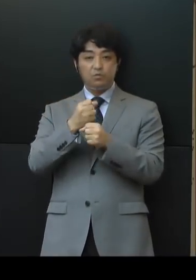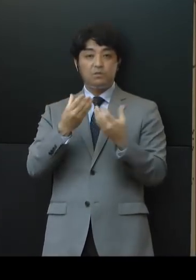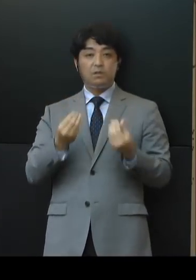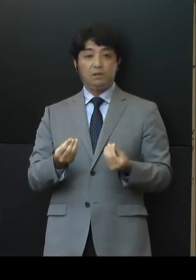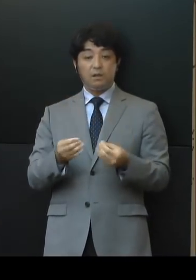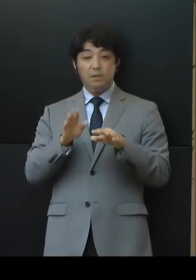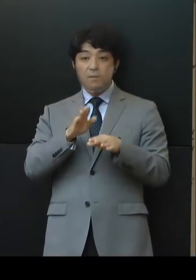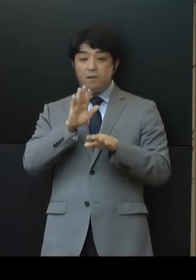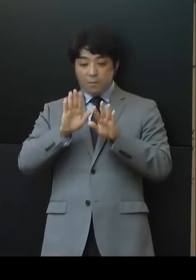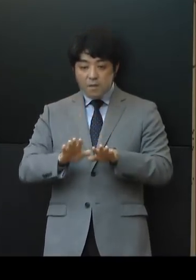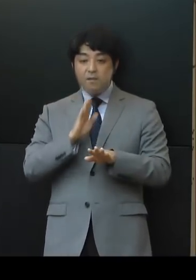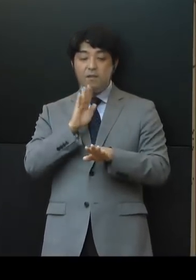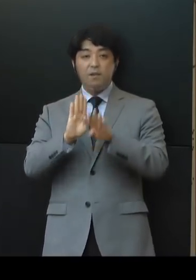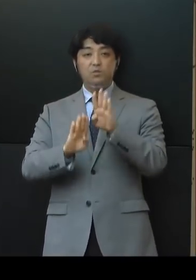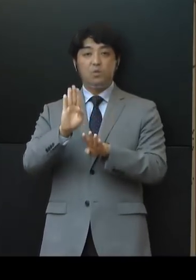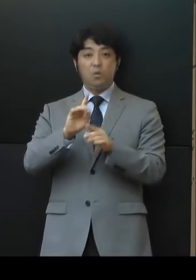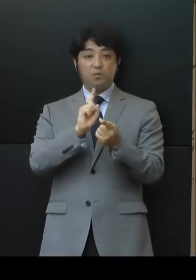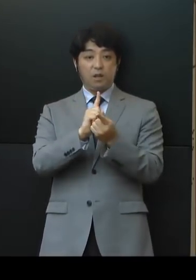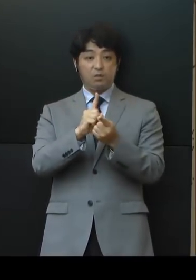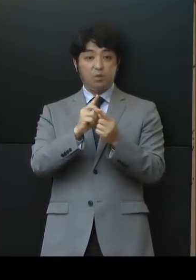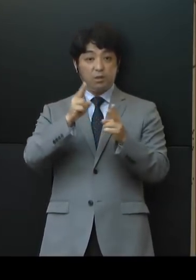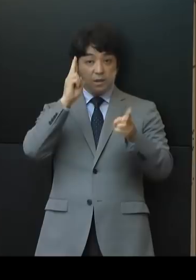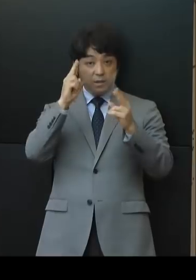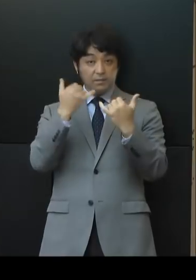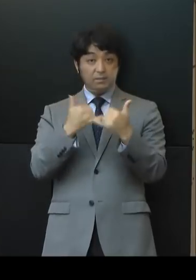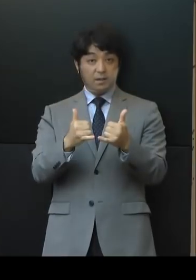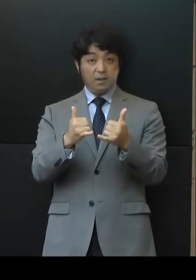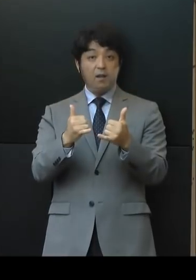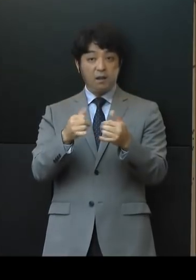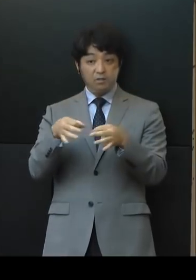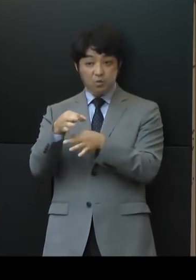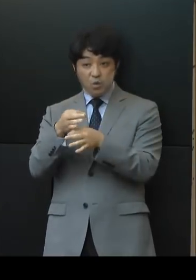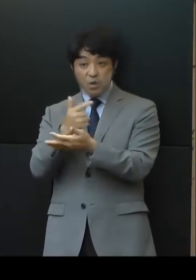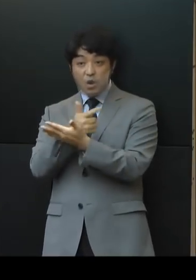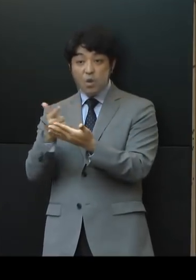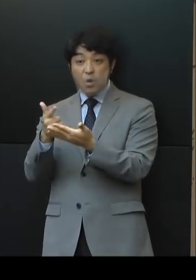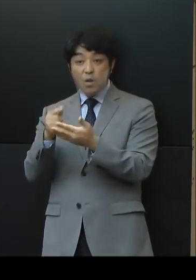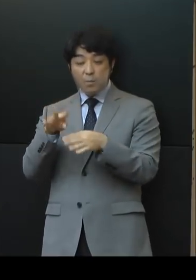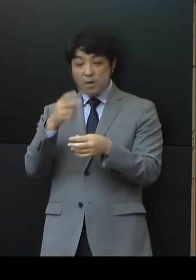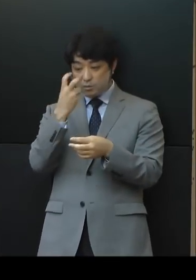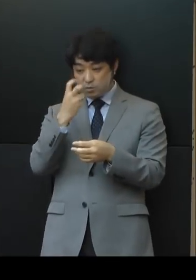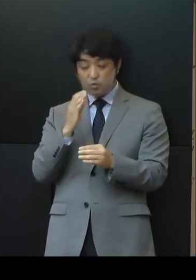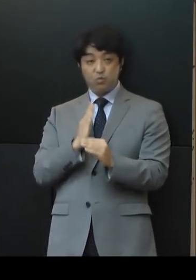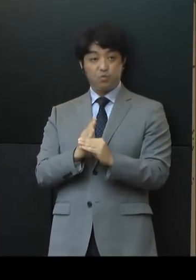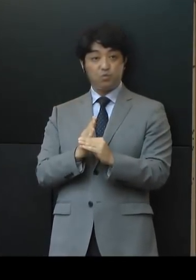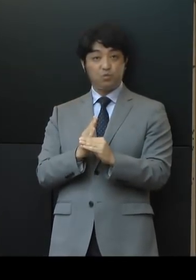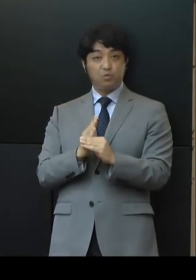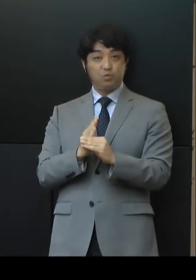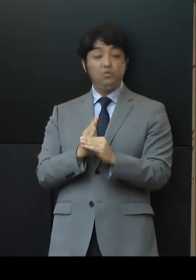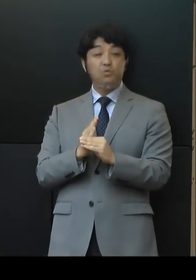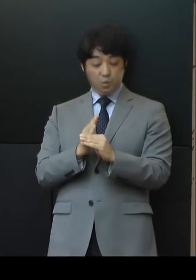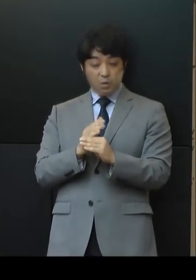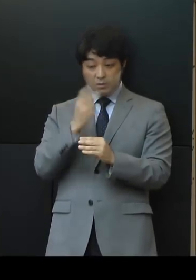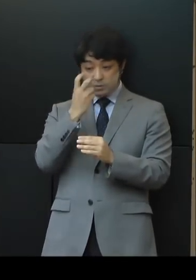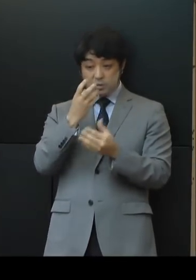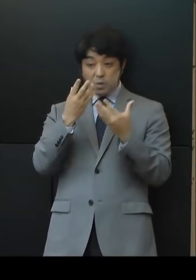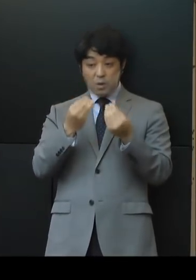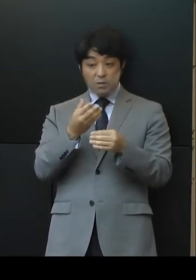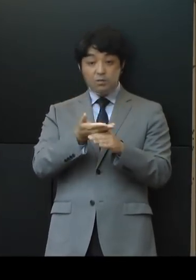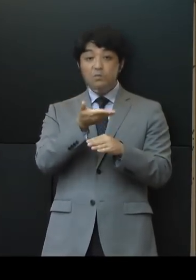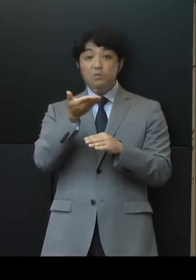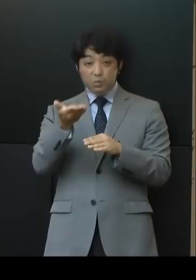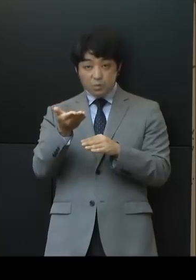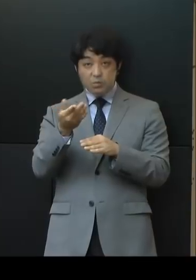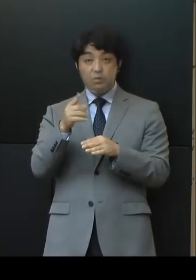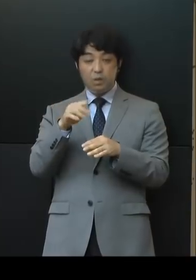在、対象事業者数と所要額については精査中ですので、その作業を通じて所要額を当て